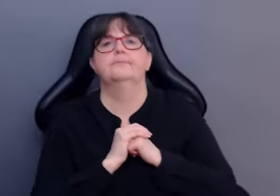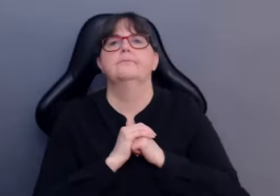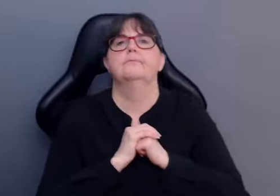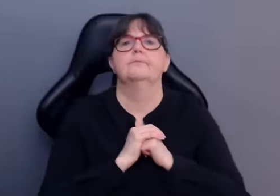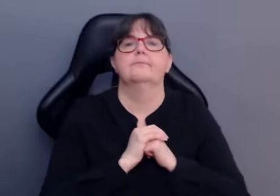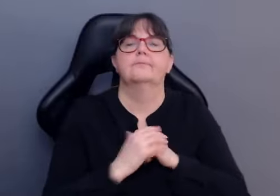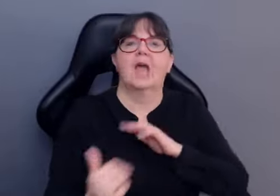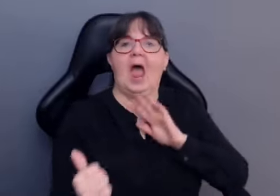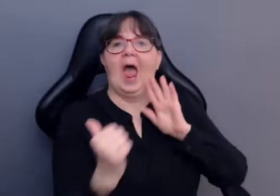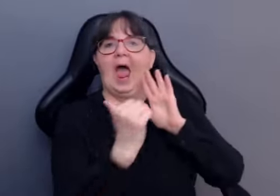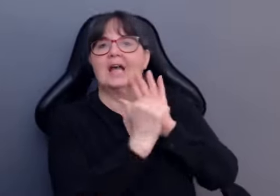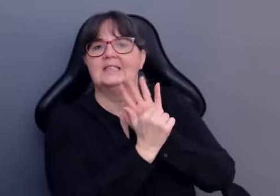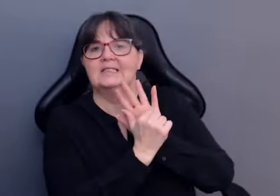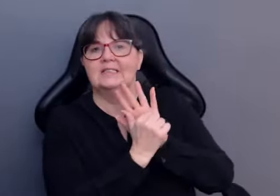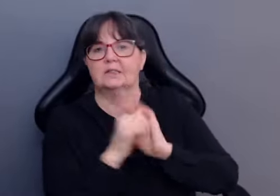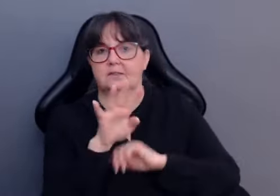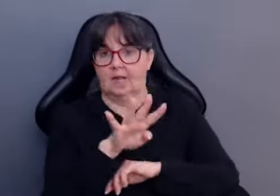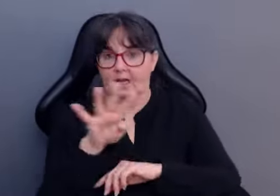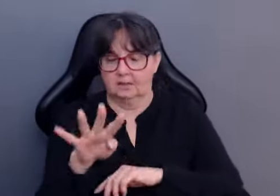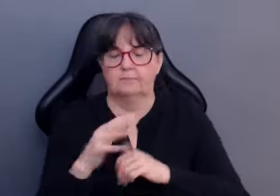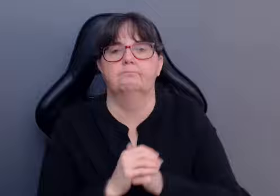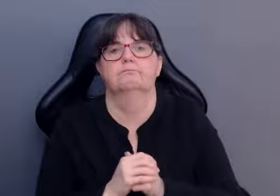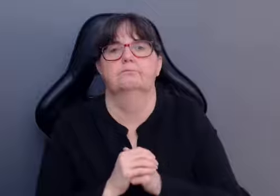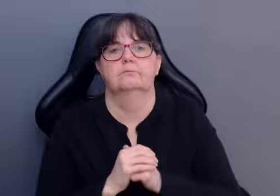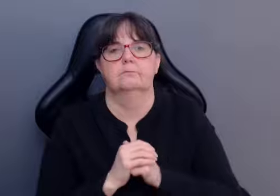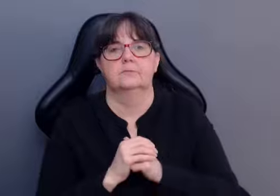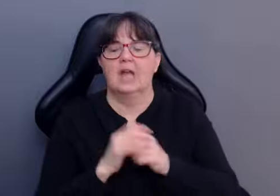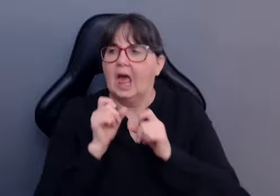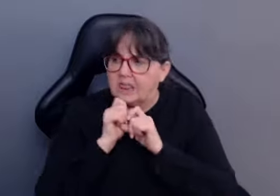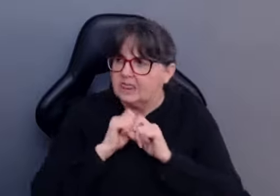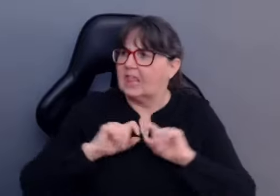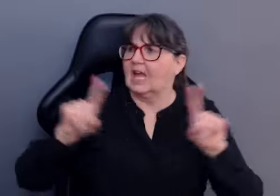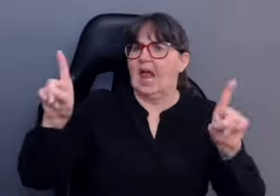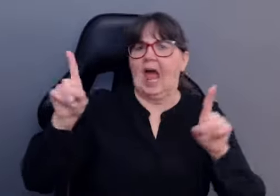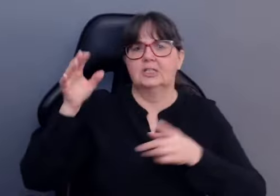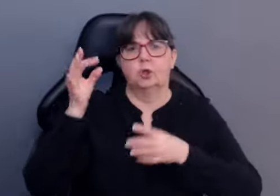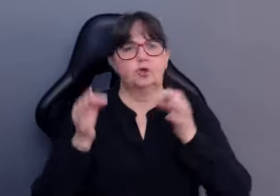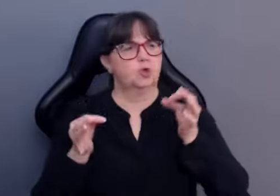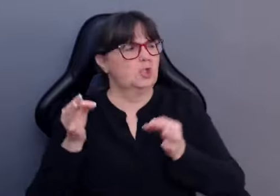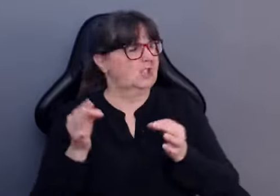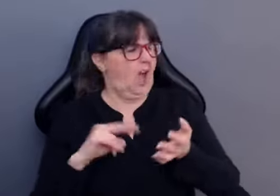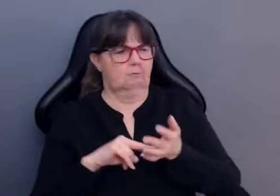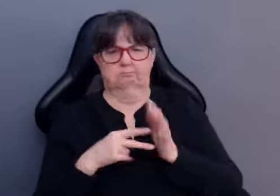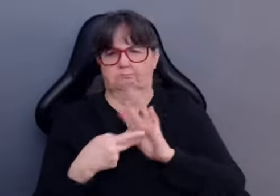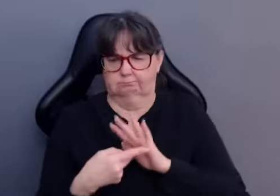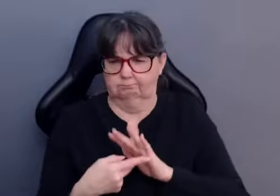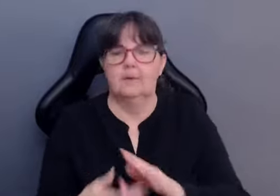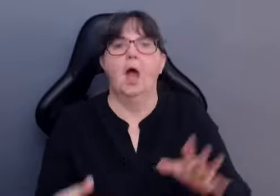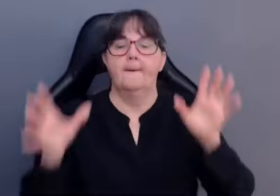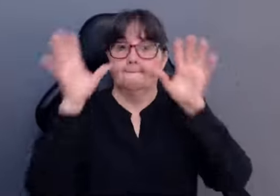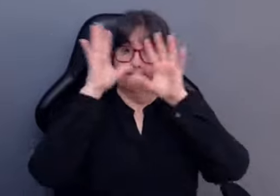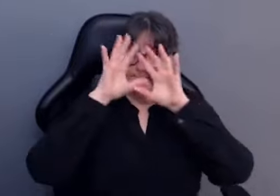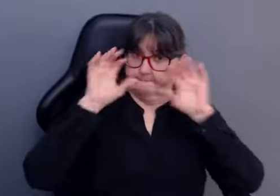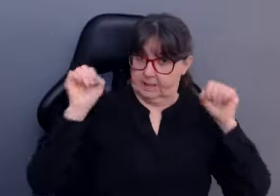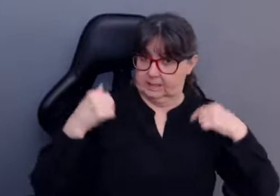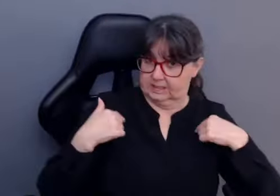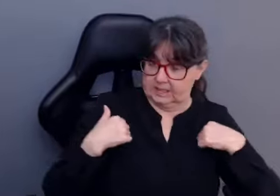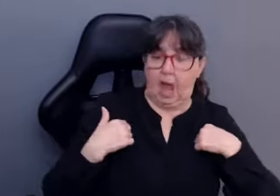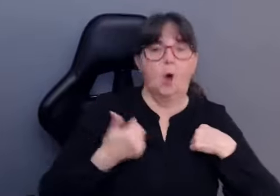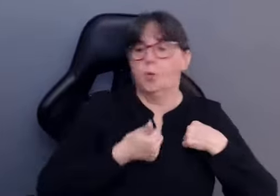Article 44. Déclaration judiciaire. Le président ou toute autre personne nommée